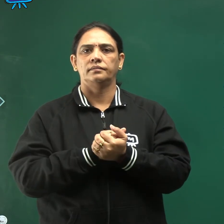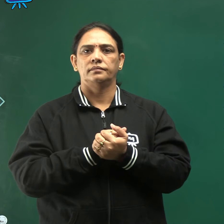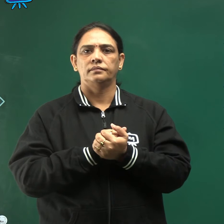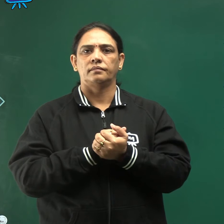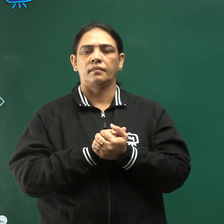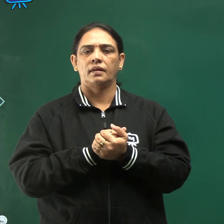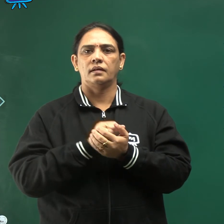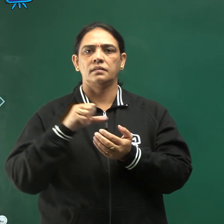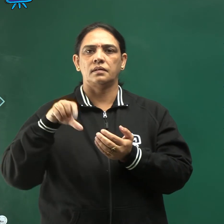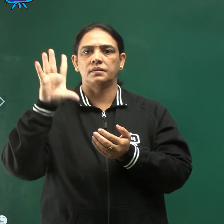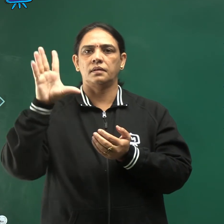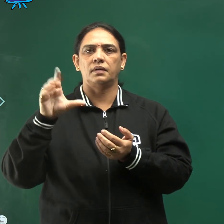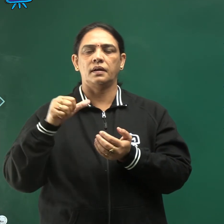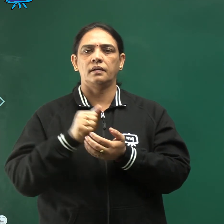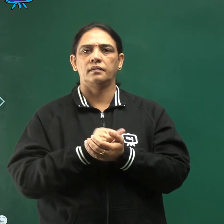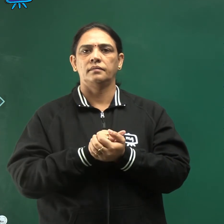सबसे बड़े